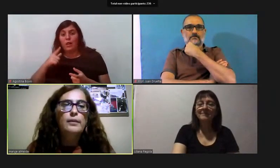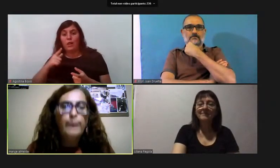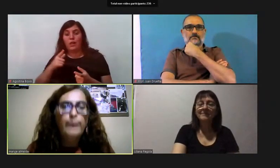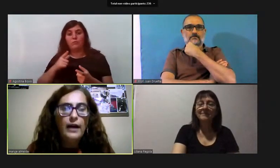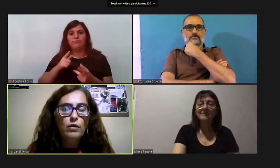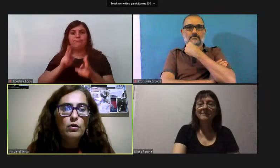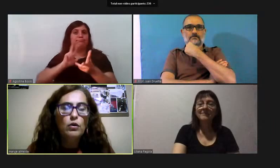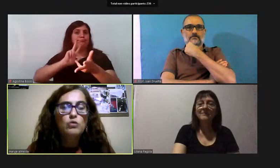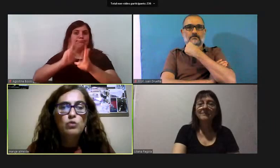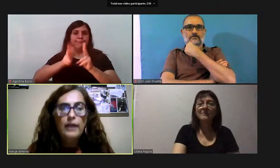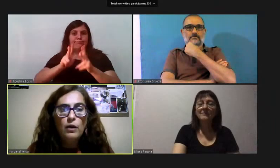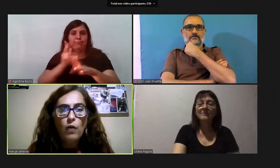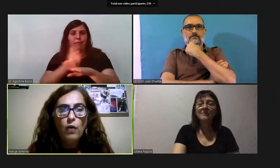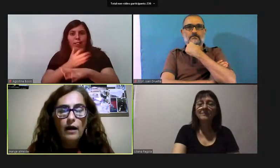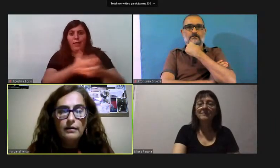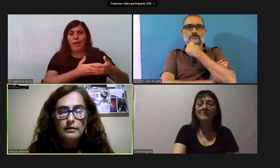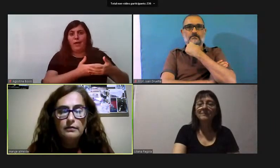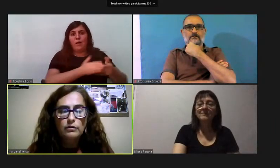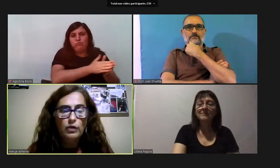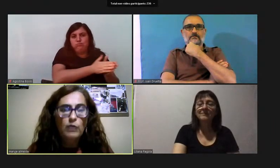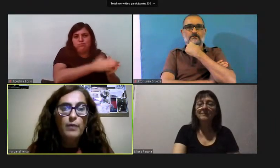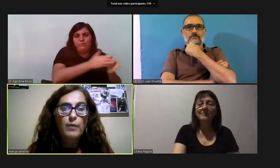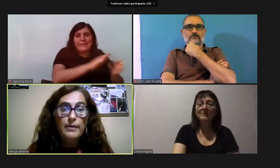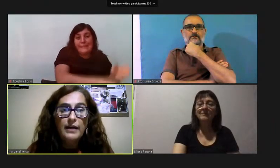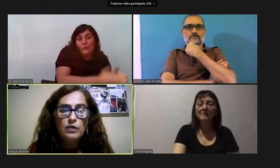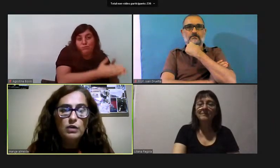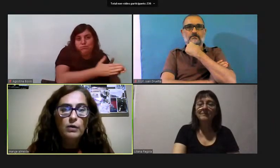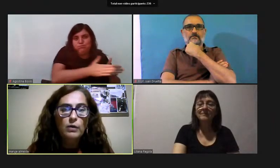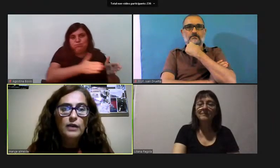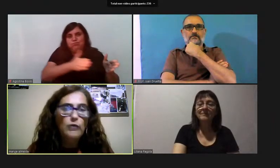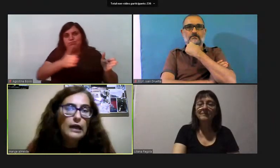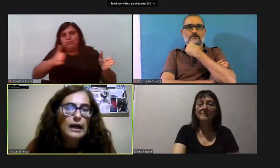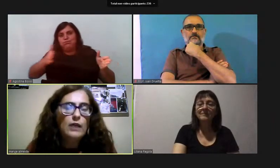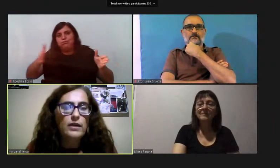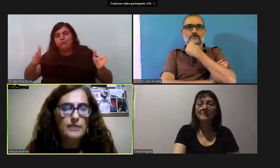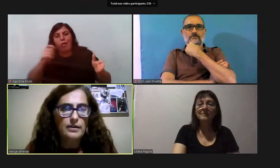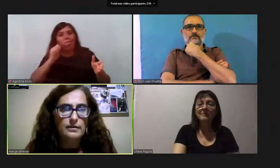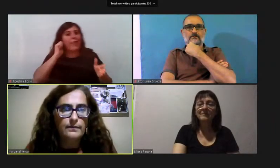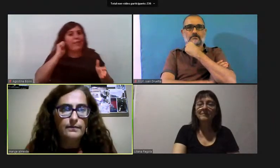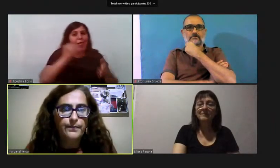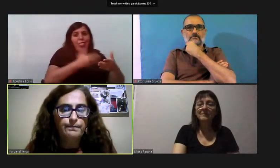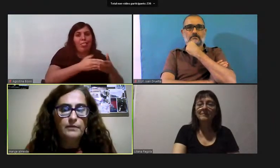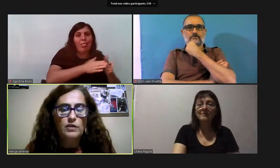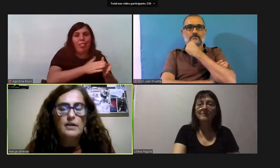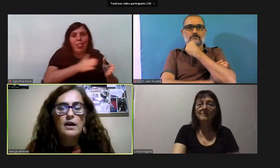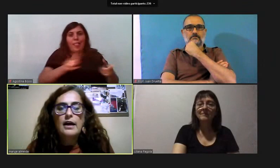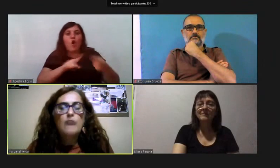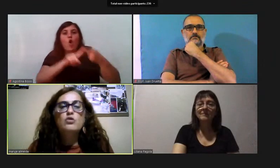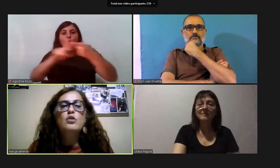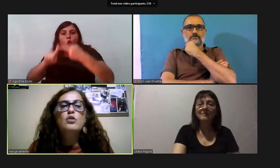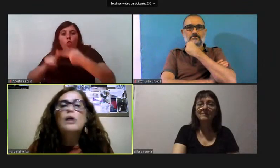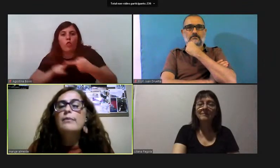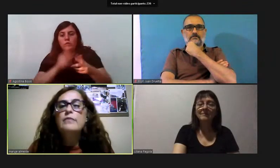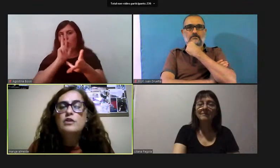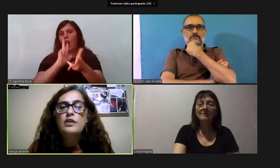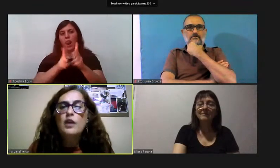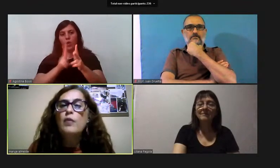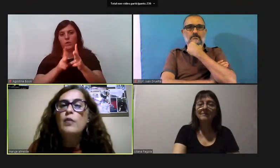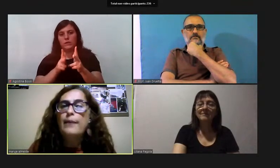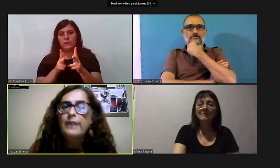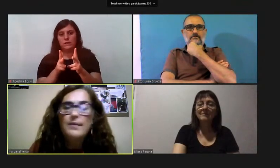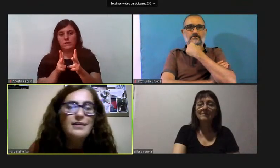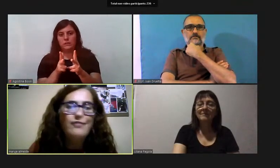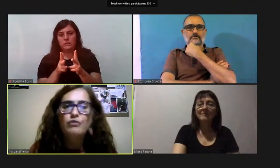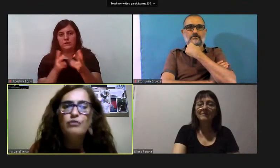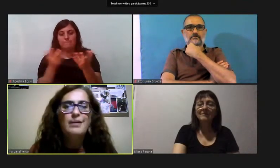contacto temprano con su lengua primera, su lengua natural, que es la lengua de señas. O sea, esas son como yo diría como